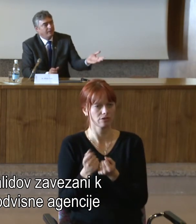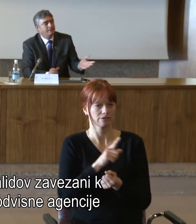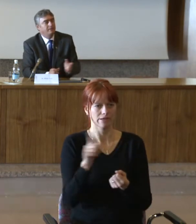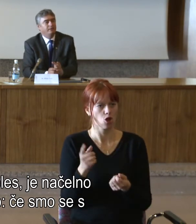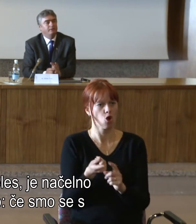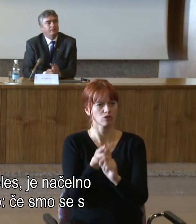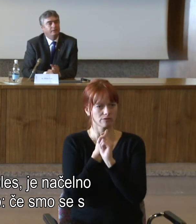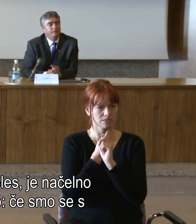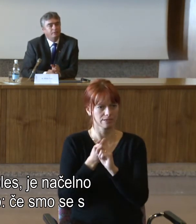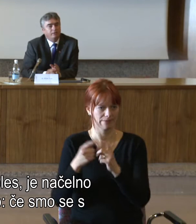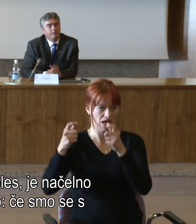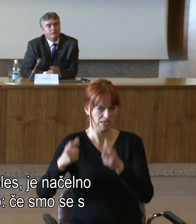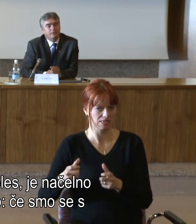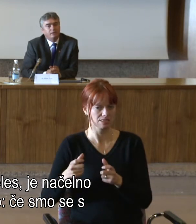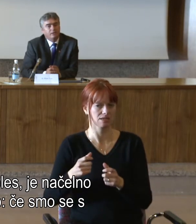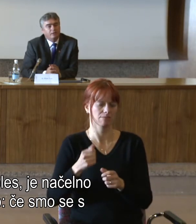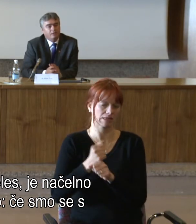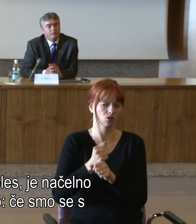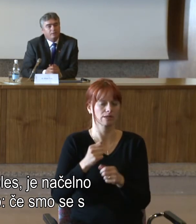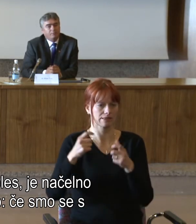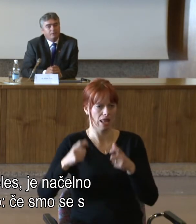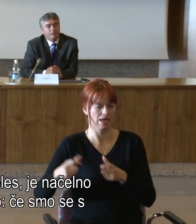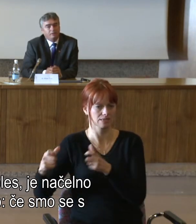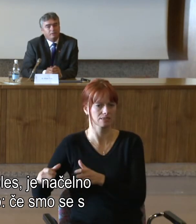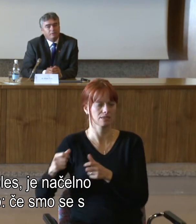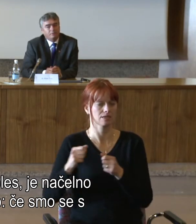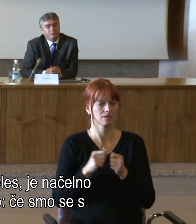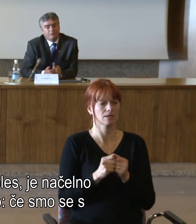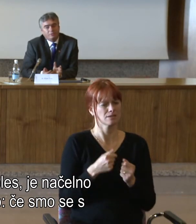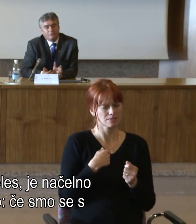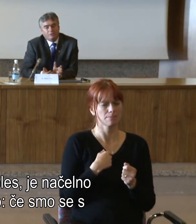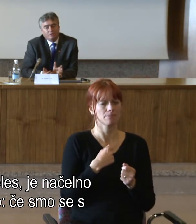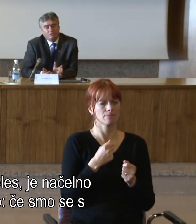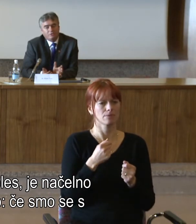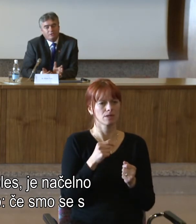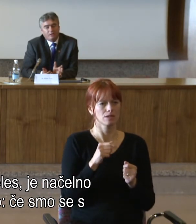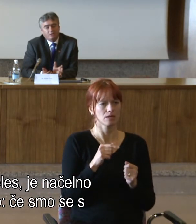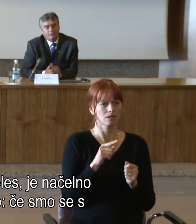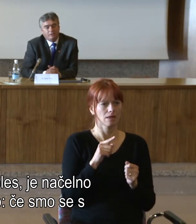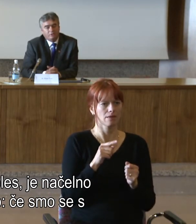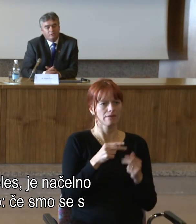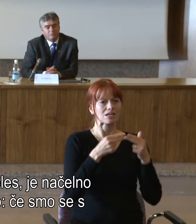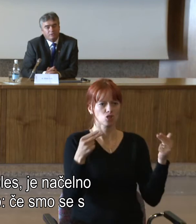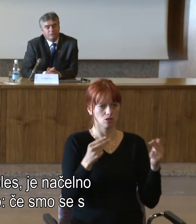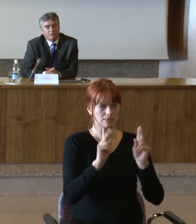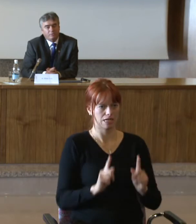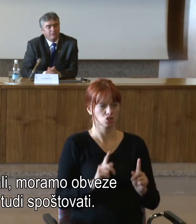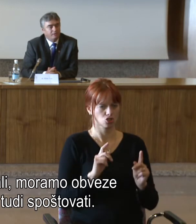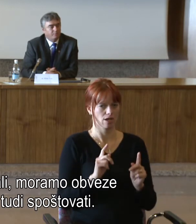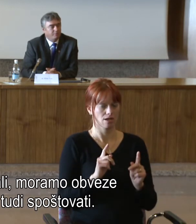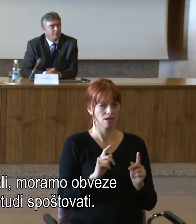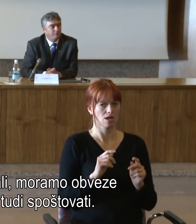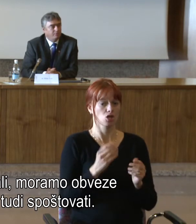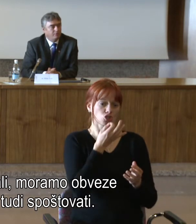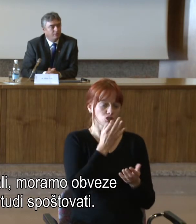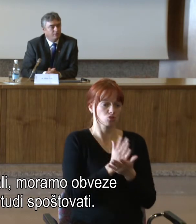neodvisne agencije, nekaterih delovnih teles, pa sem seveda tu načelno stališče tako, da če smo že se obvezali